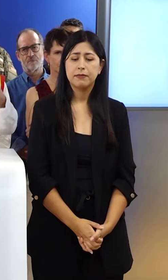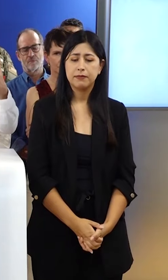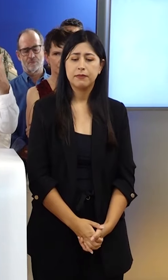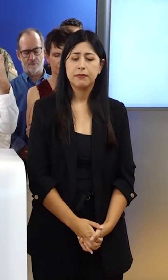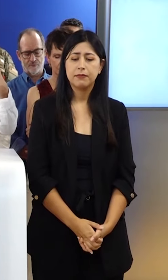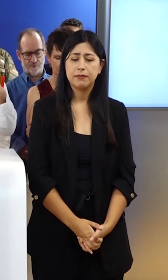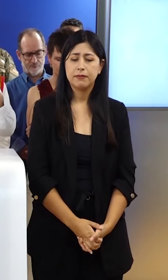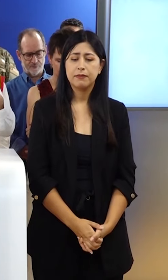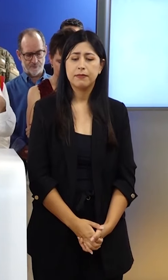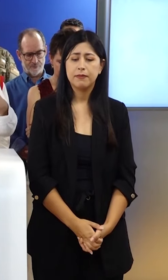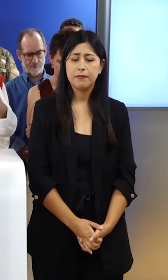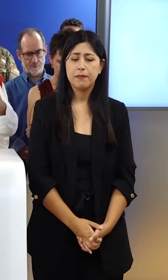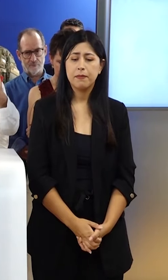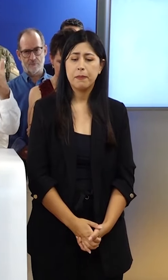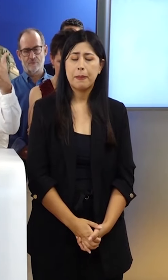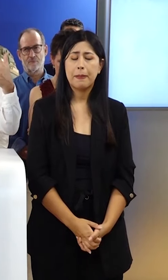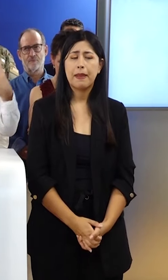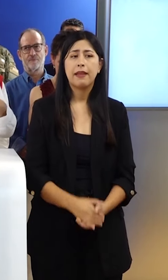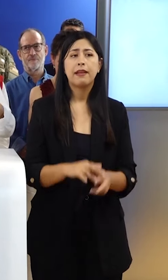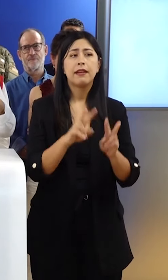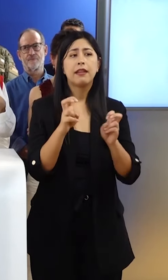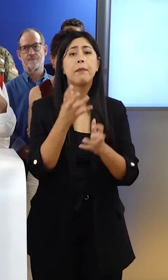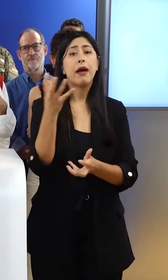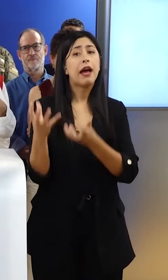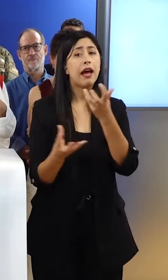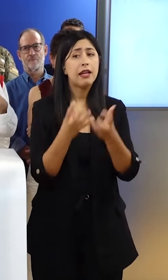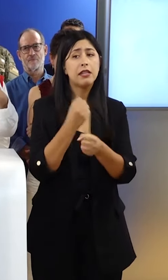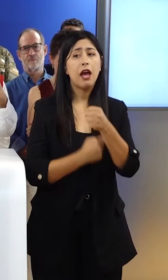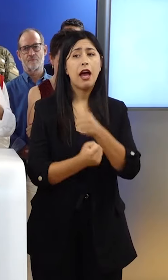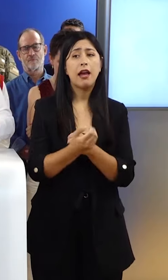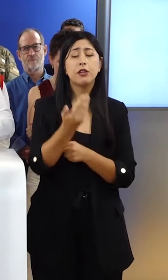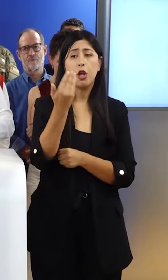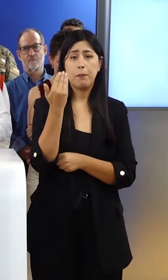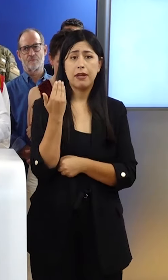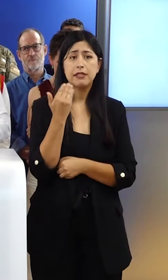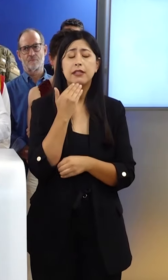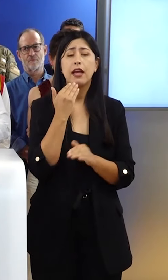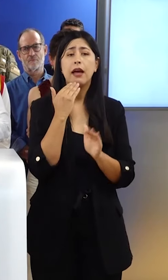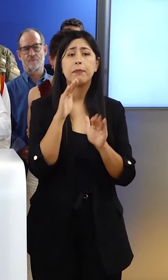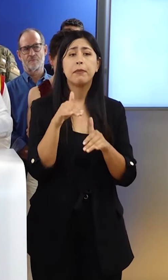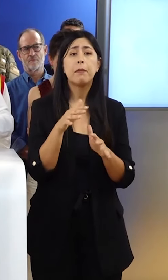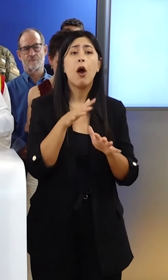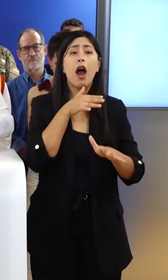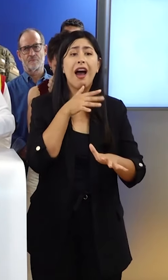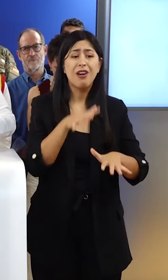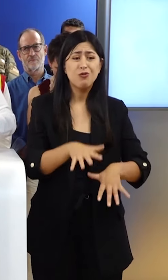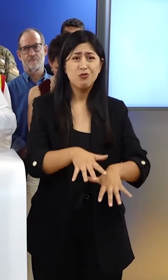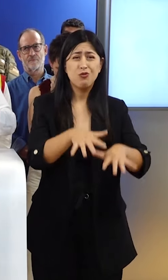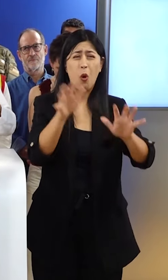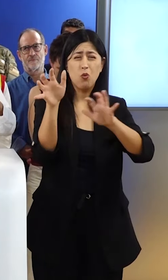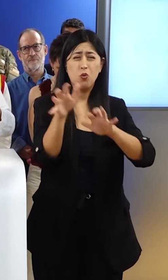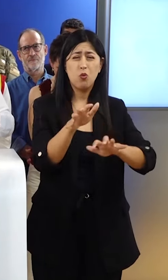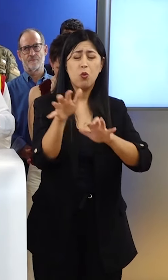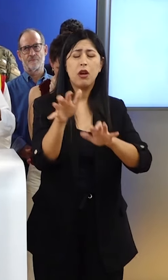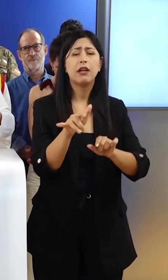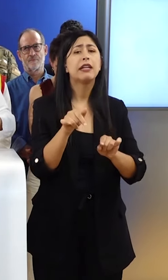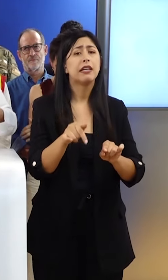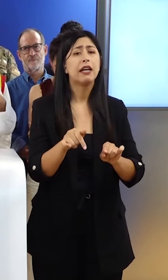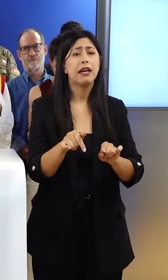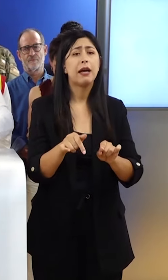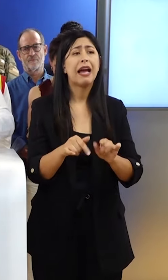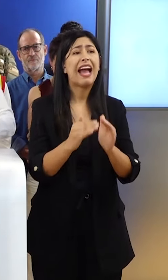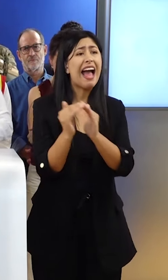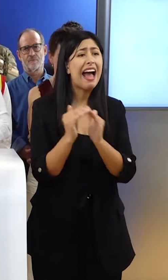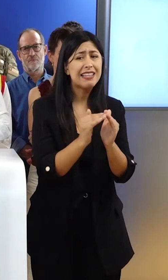lo que fue el fenómeno de los incendios del año pasado así como de las inundaciones tenemos mayores eh pérdidas de